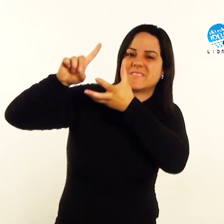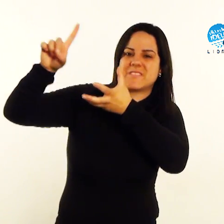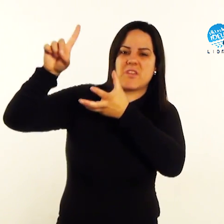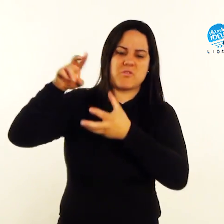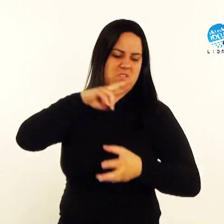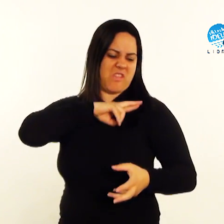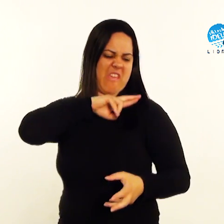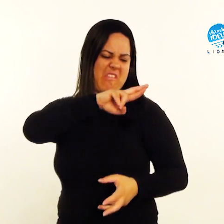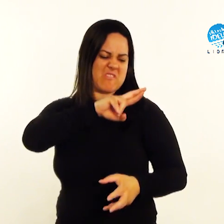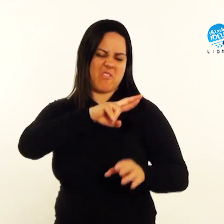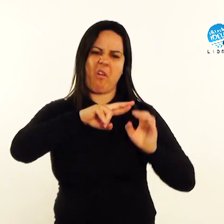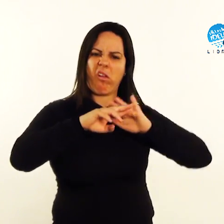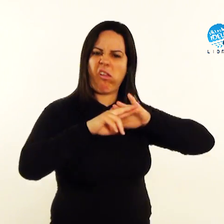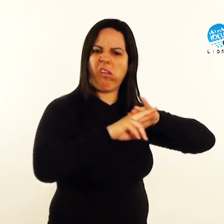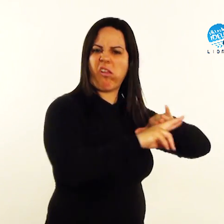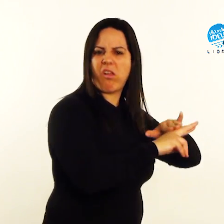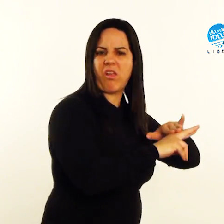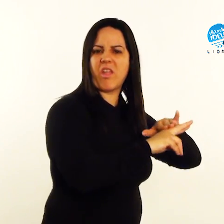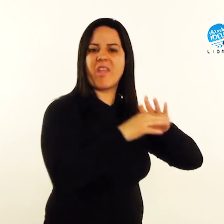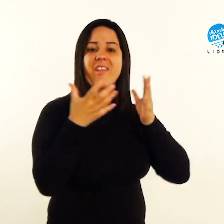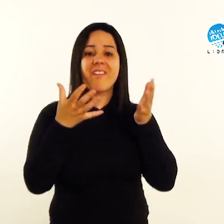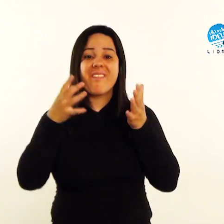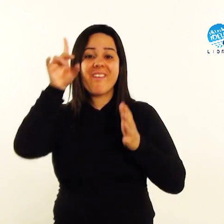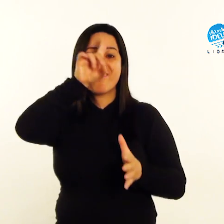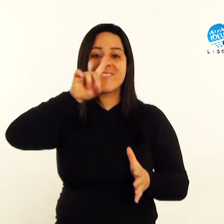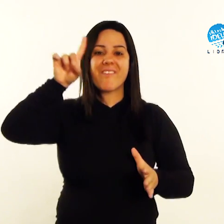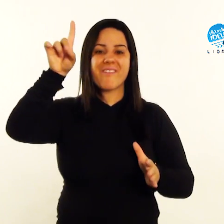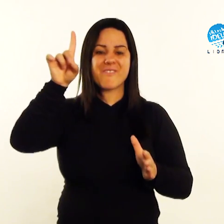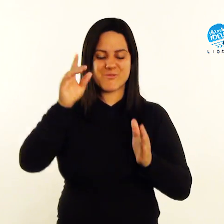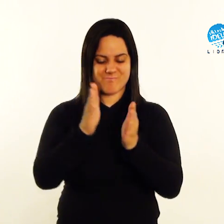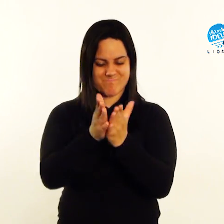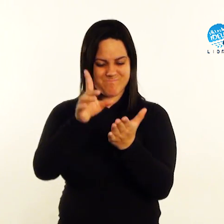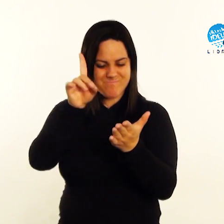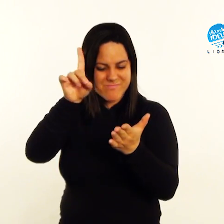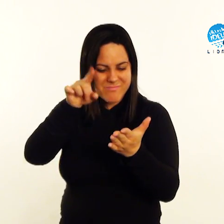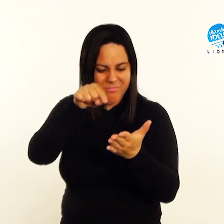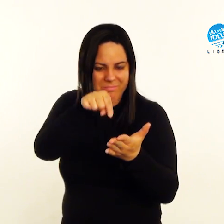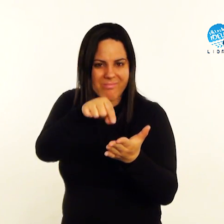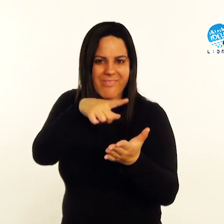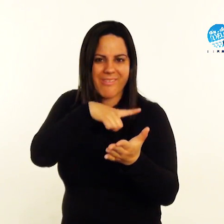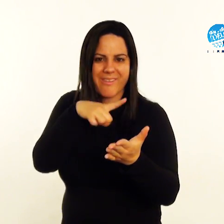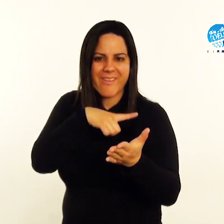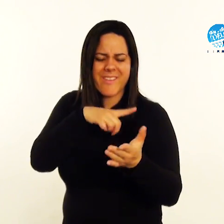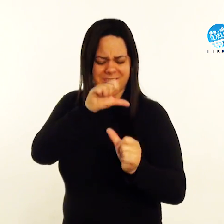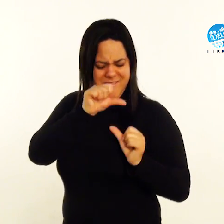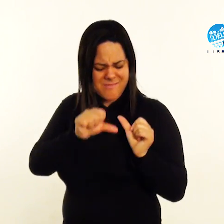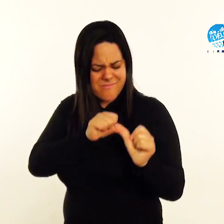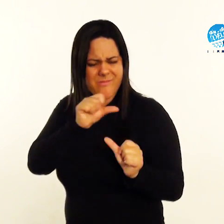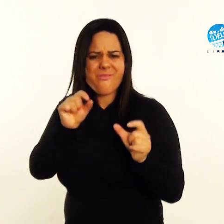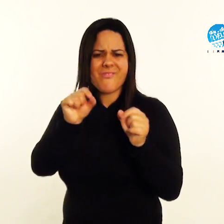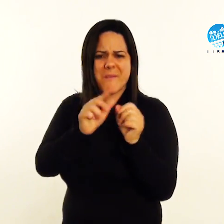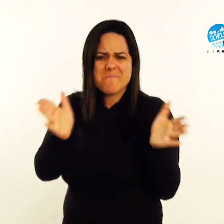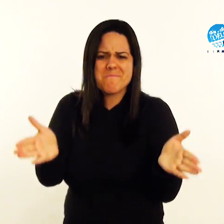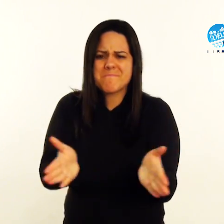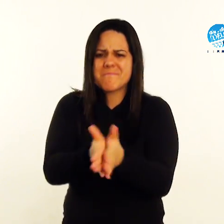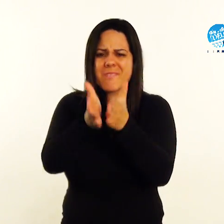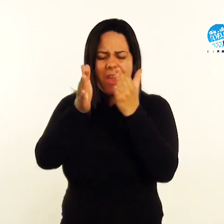o Senhor que está na Bíblia, aquele que transforma, aquele que faz milagres, aquele que toca o nosso coração,